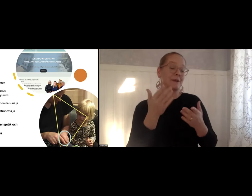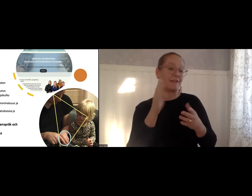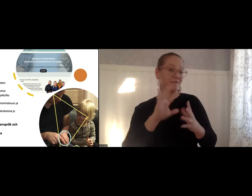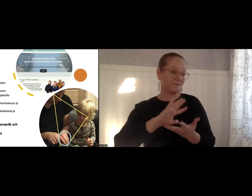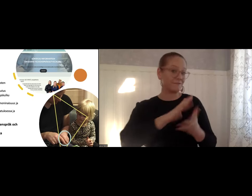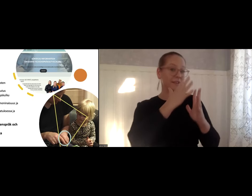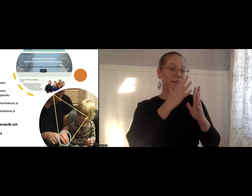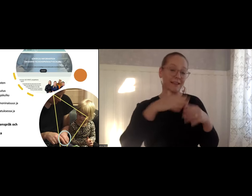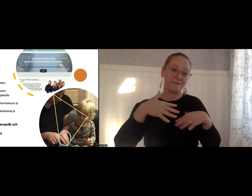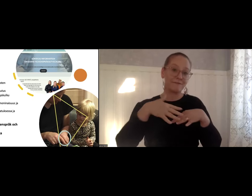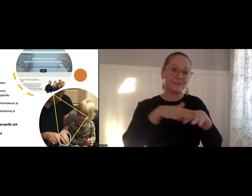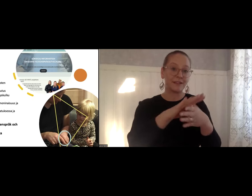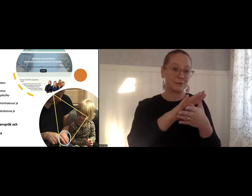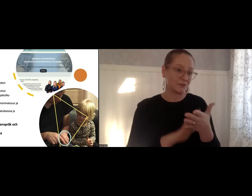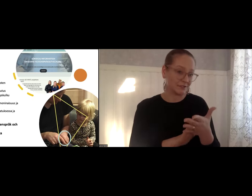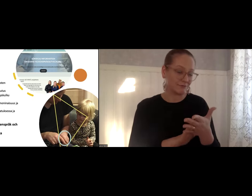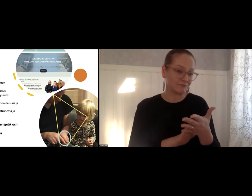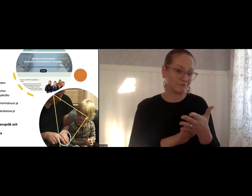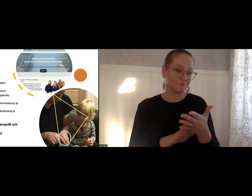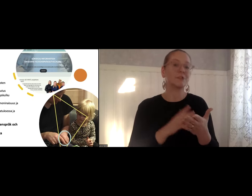Ja tänä päivänä on mukava